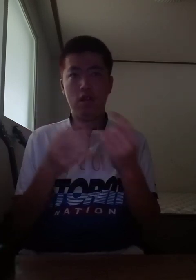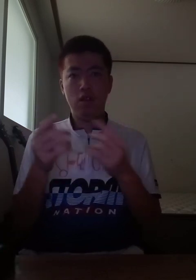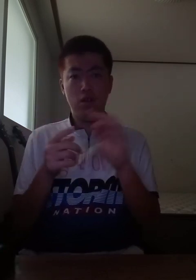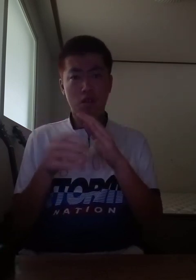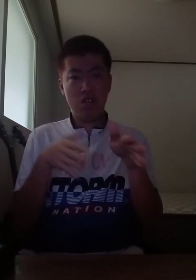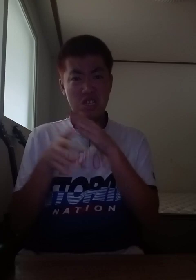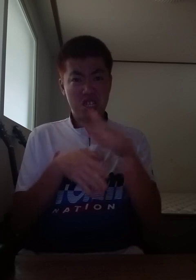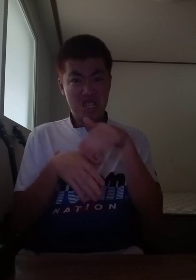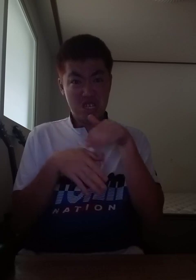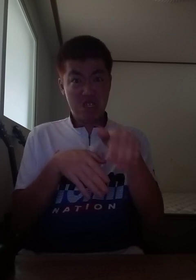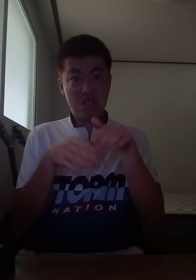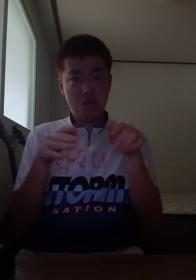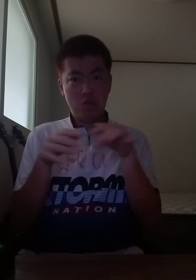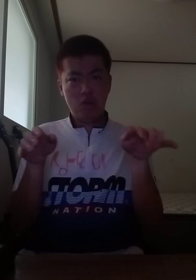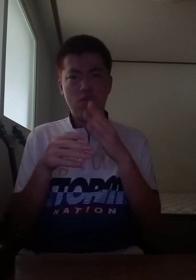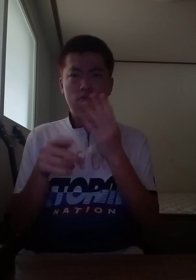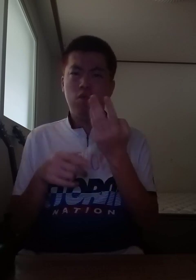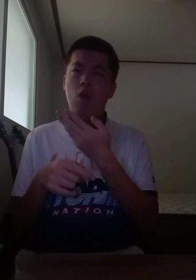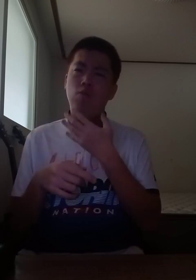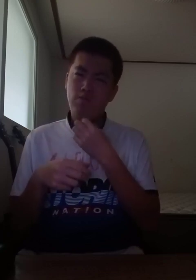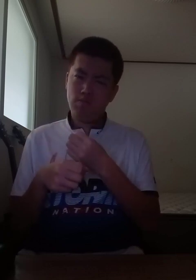속도로 달려와 진입부터 쉽지 않습니다.